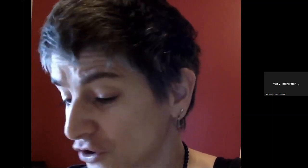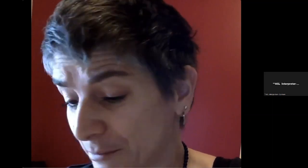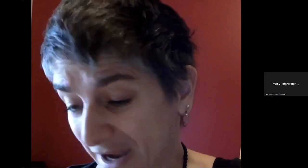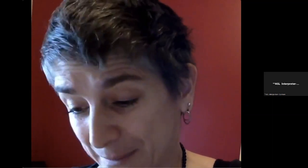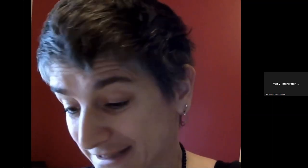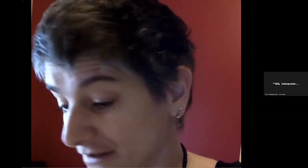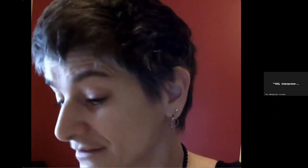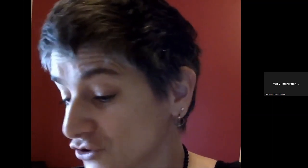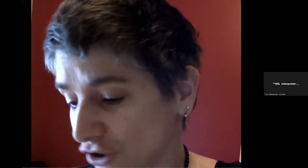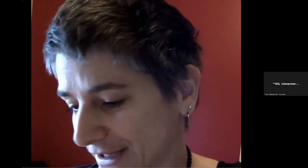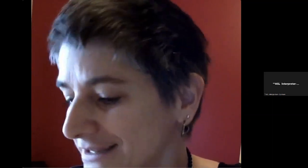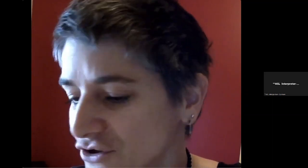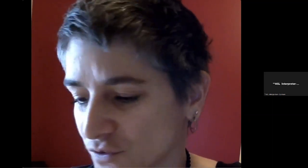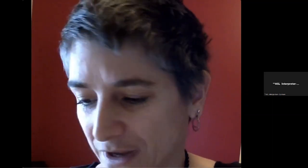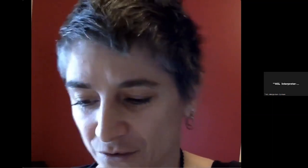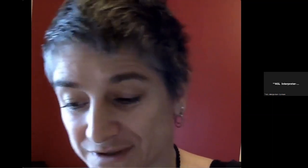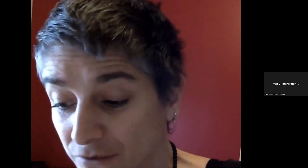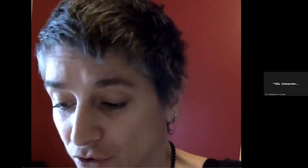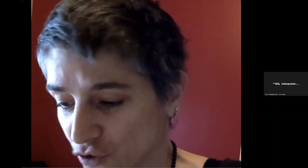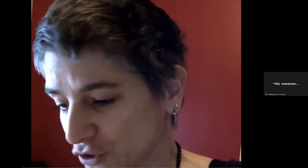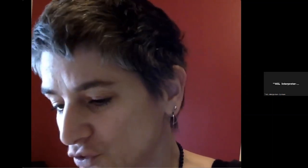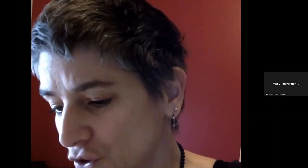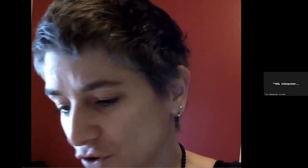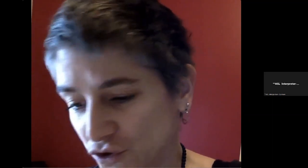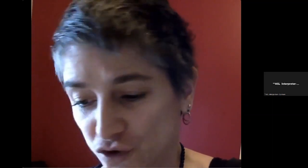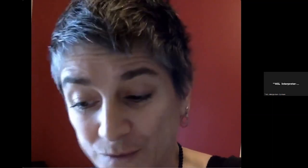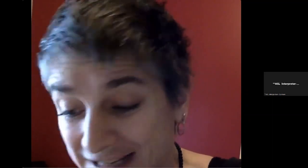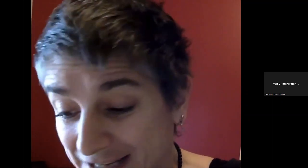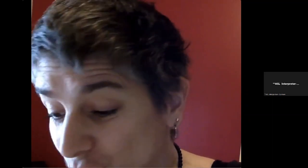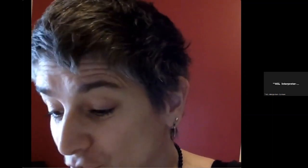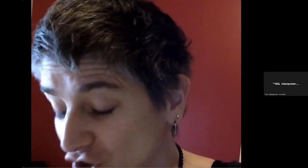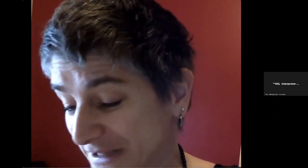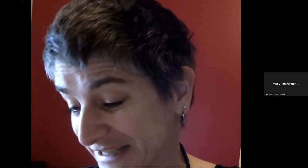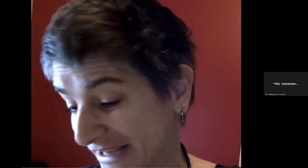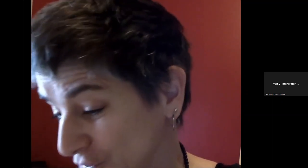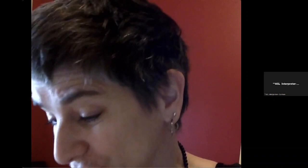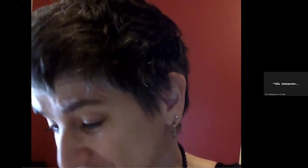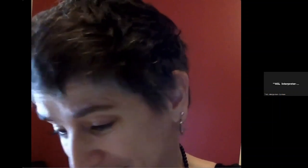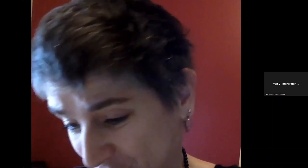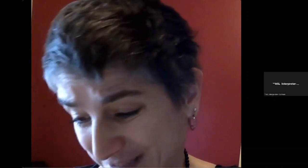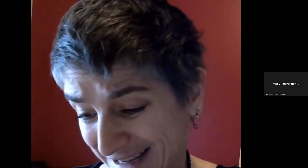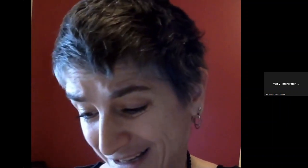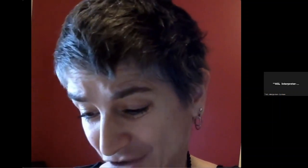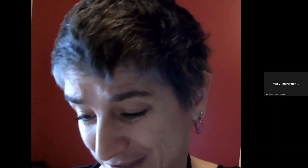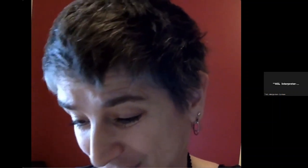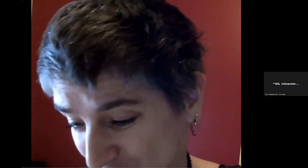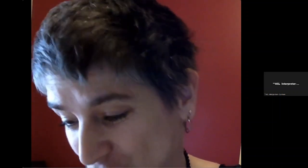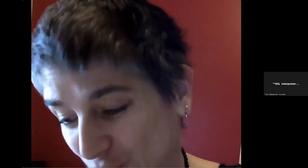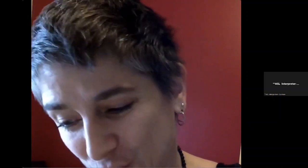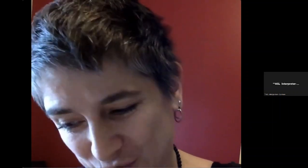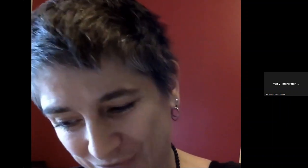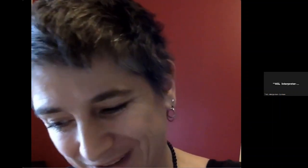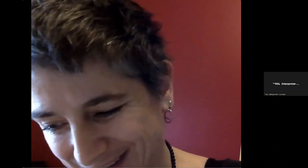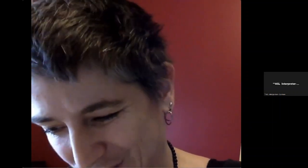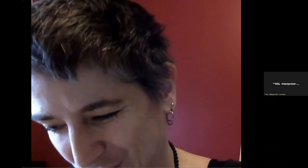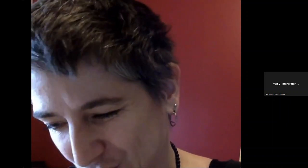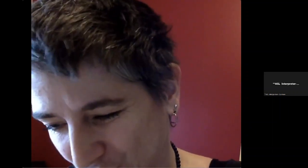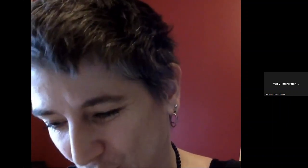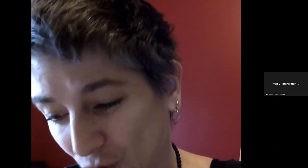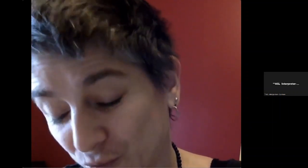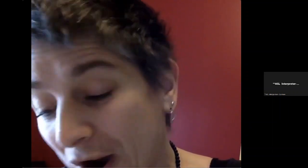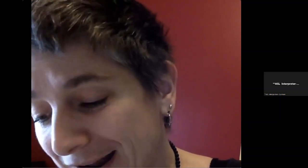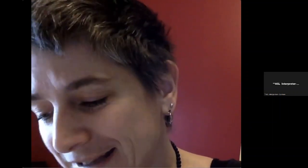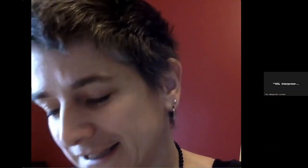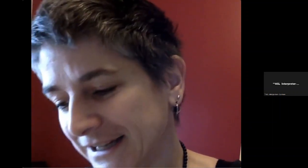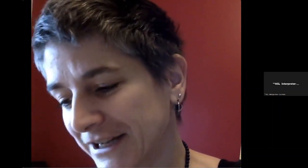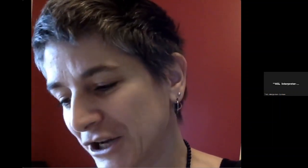Sauf que je perds patience, je crie, je suis inconstante, je me saoule, j'oublie la soupe que j'ai mise à chauffer sur la cuisinière jusqu'à ce que le chaudron se vide et se soude